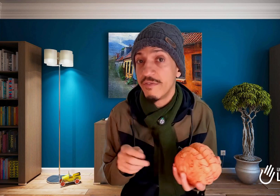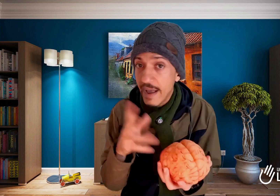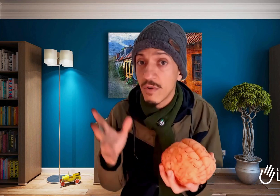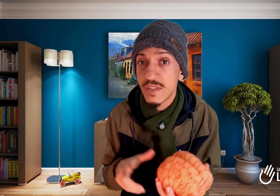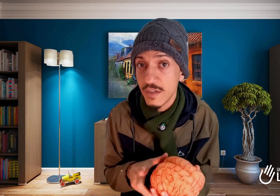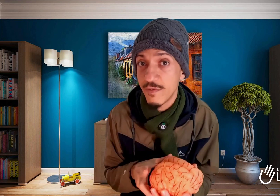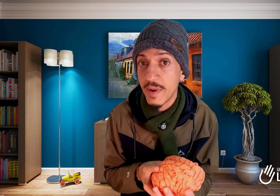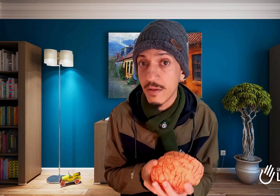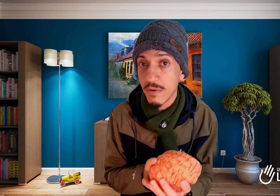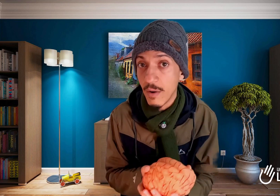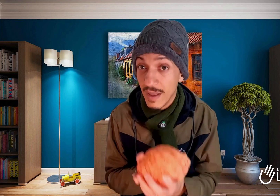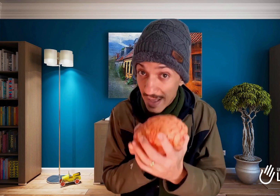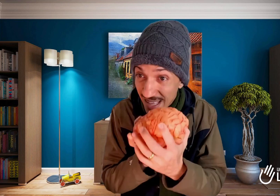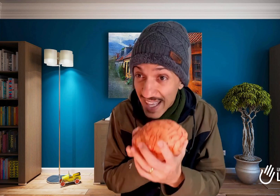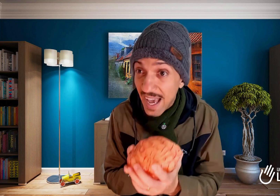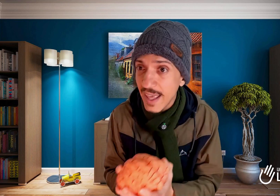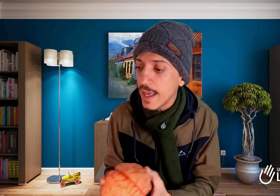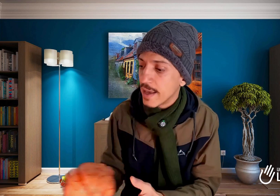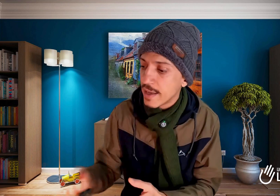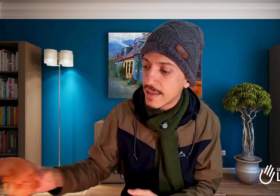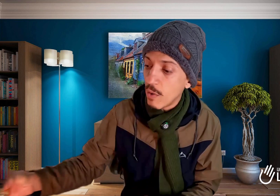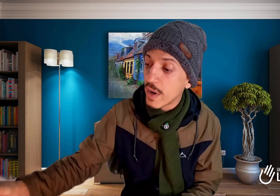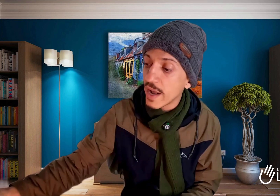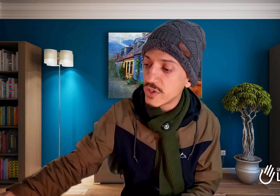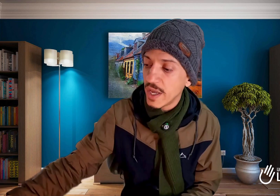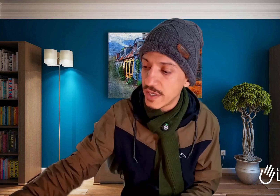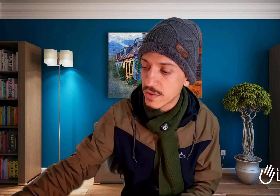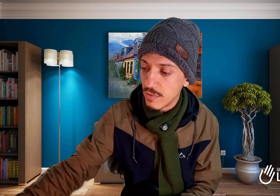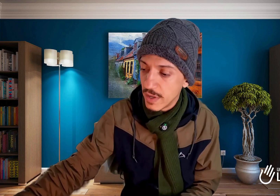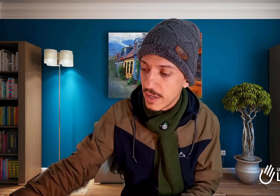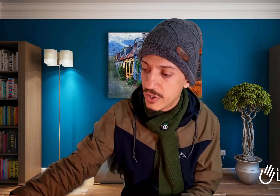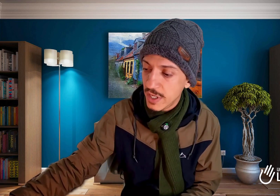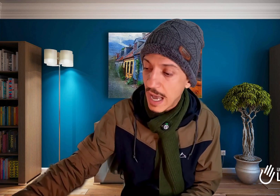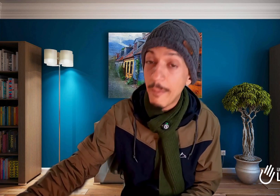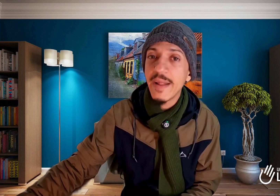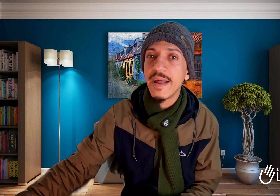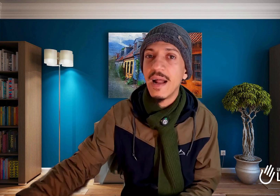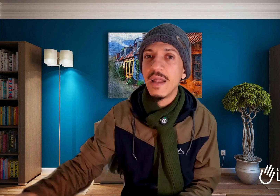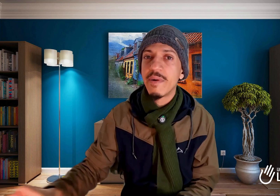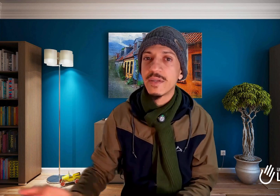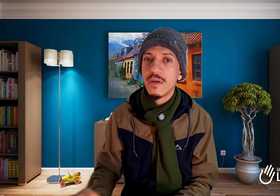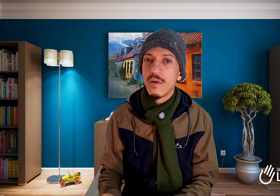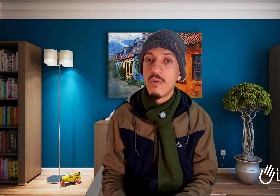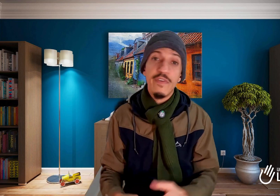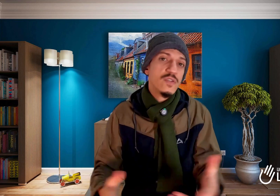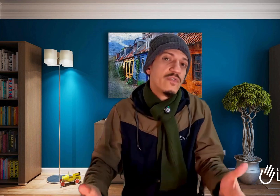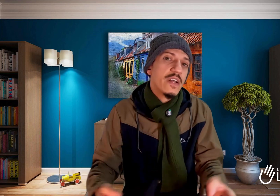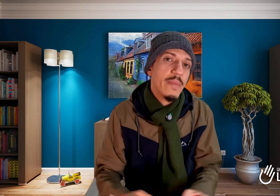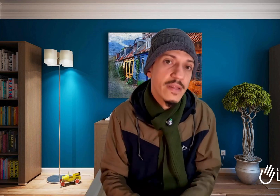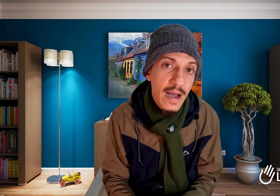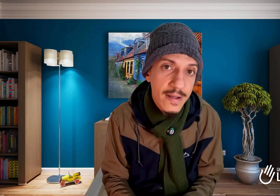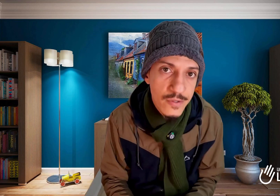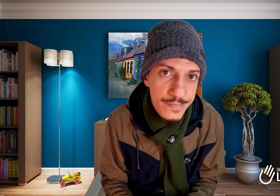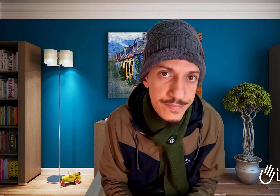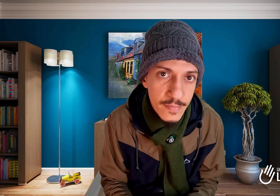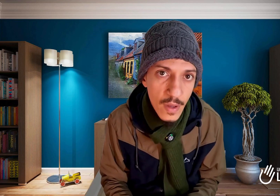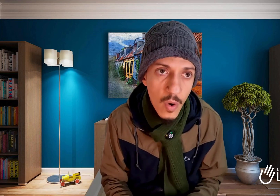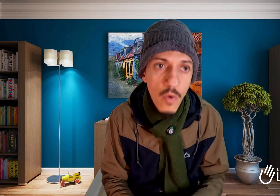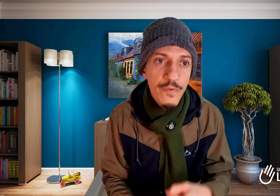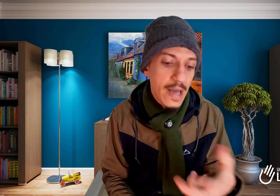acontecer de forma natural. E é aí que está o grande risco de aprender a Libras com vídeos fragmentados, ou ficar